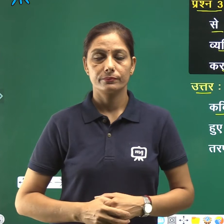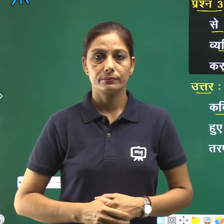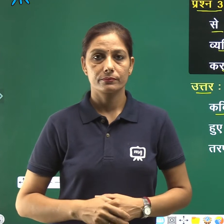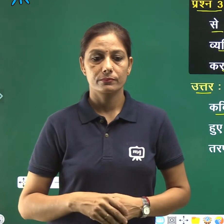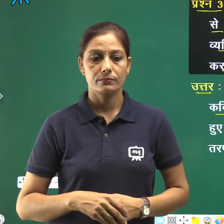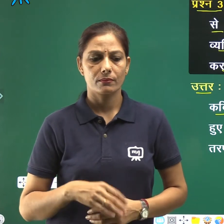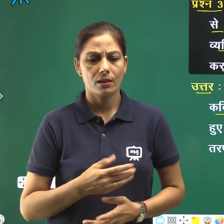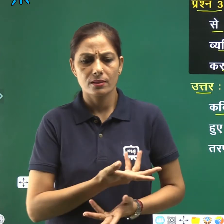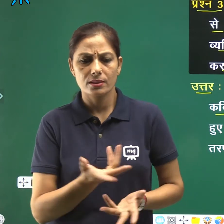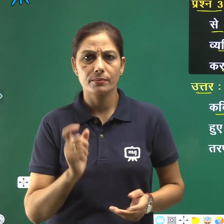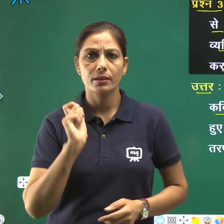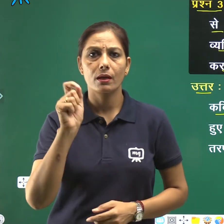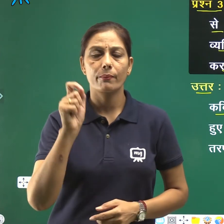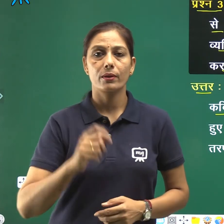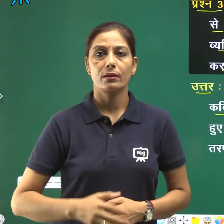किसी भी कार्य में